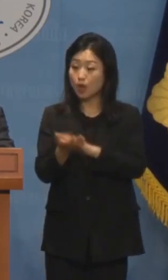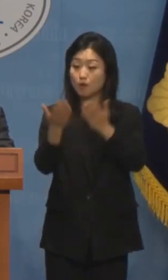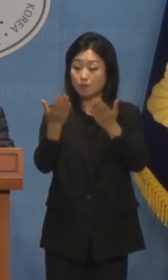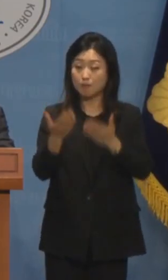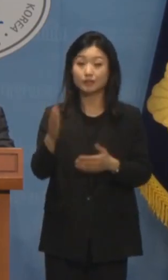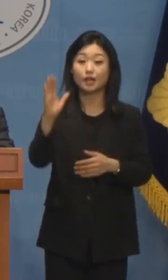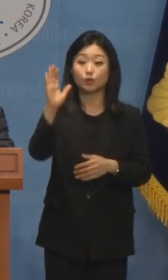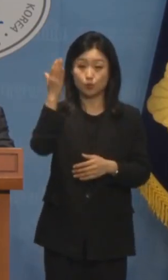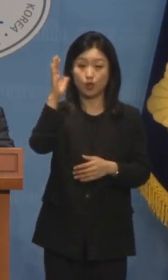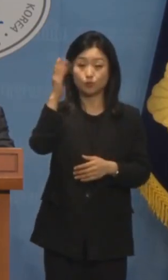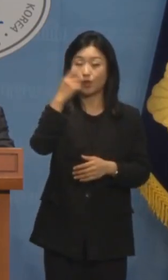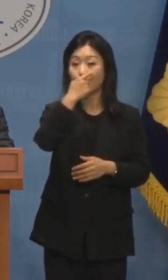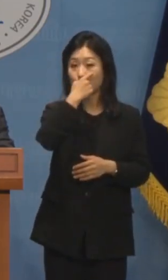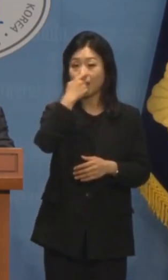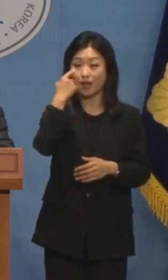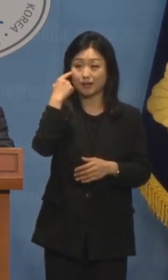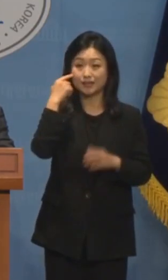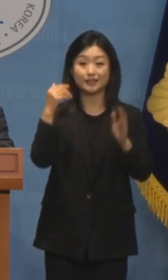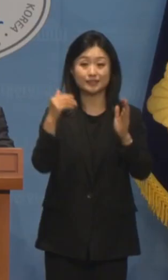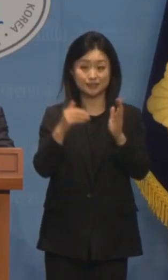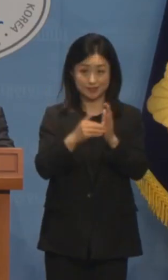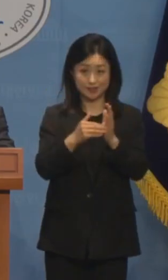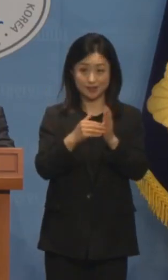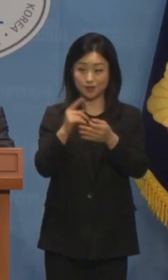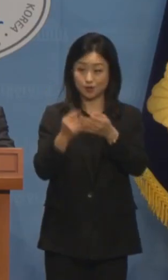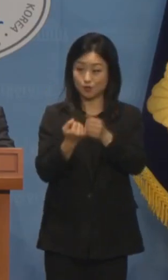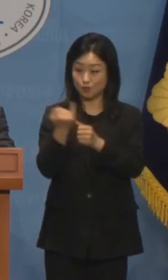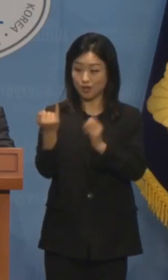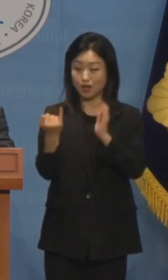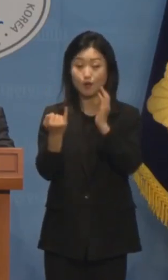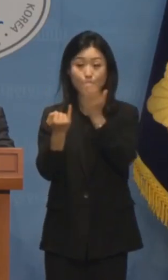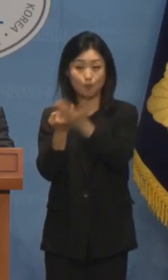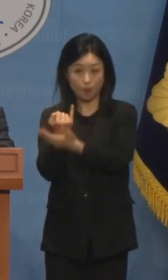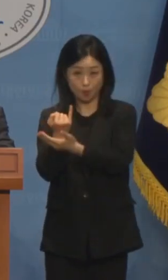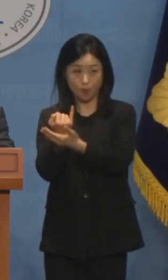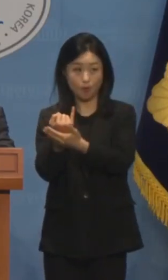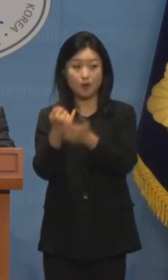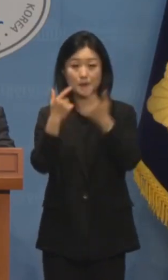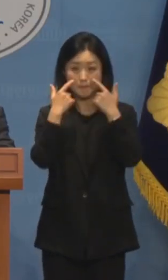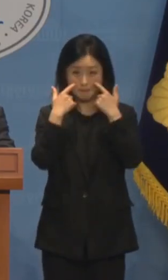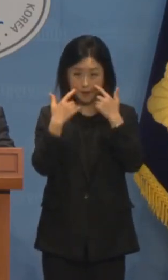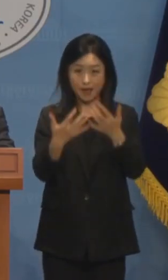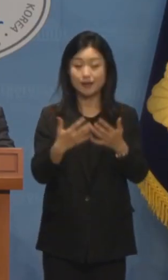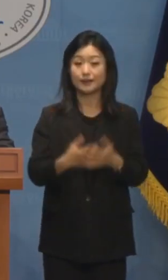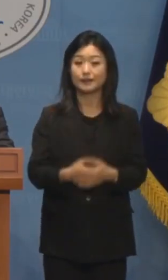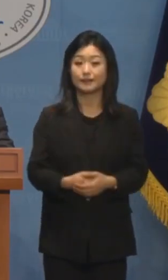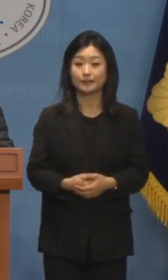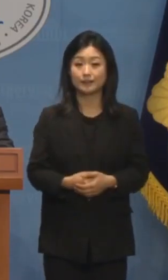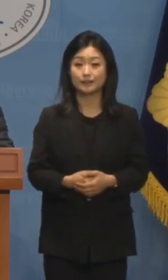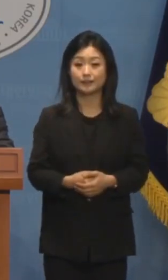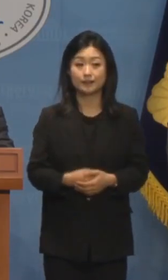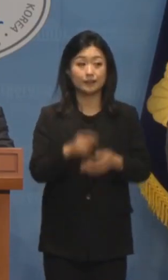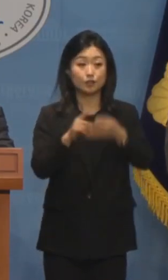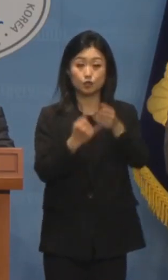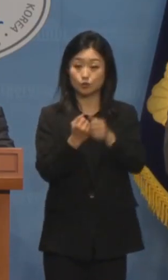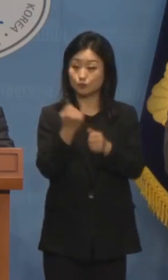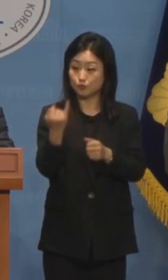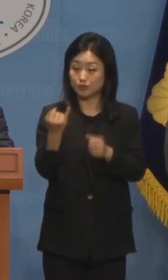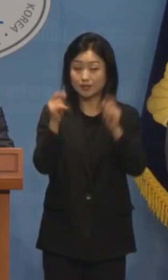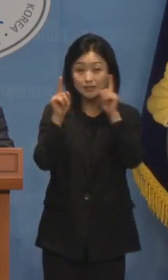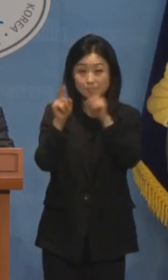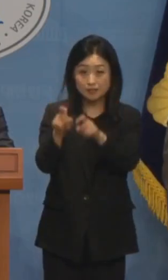된다는 사실만 입증한 김건희 여사 방탄을 위한 결론에 불과했습니다. 김건희 여사